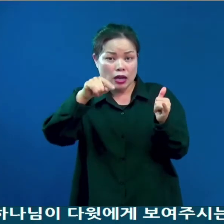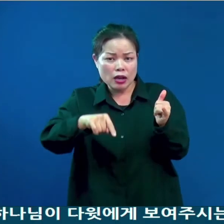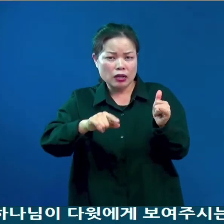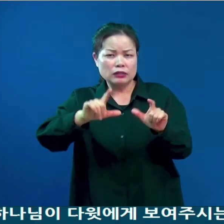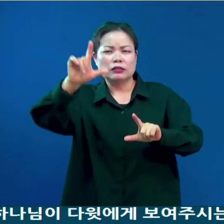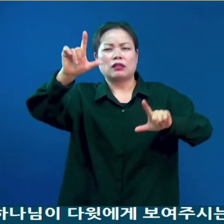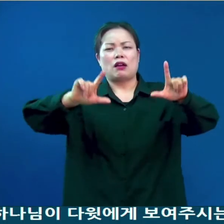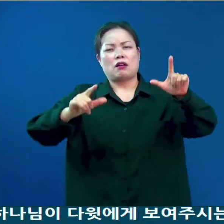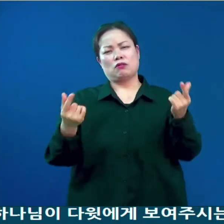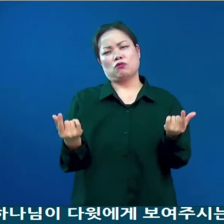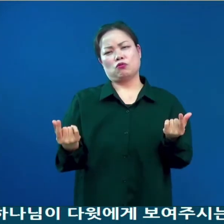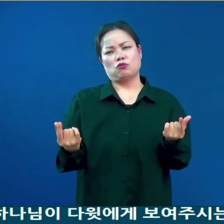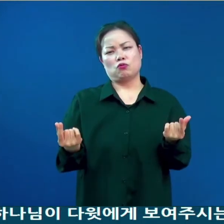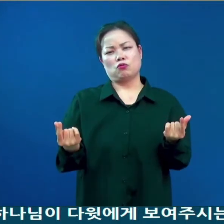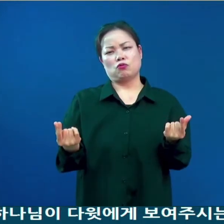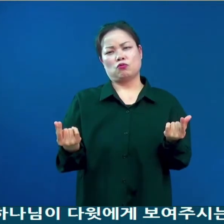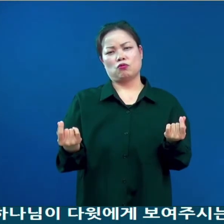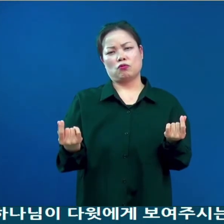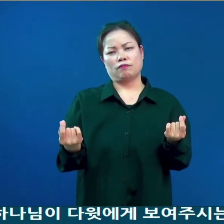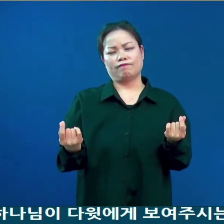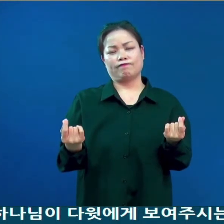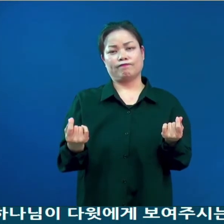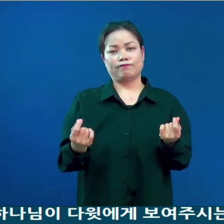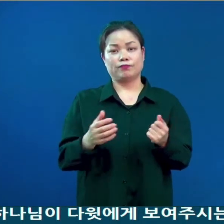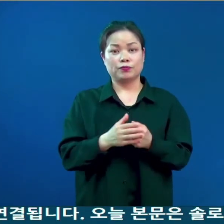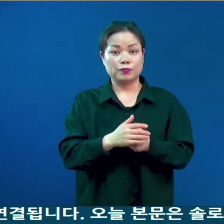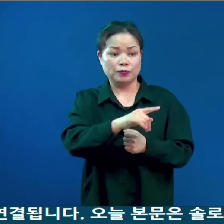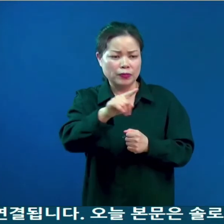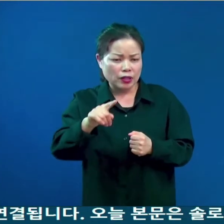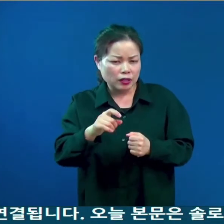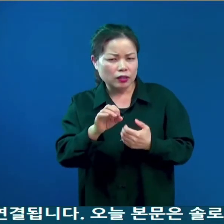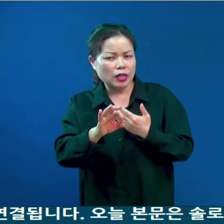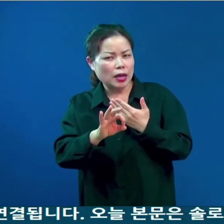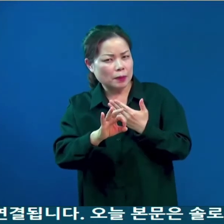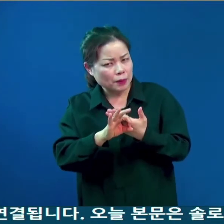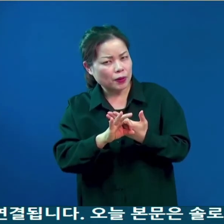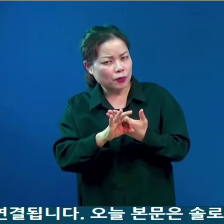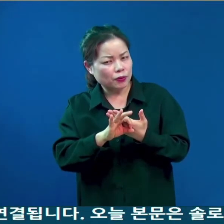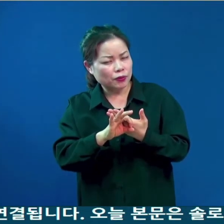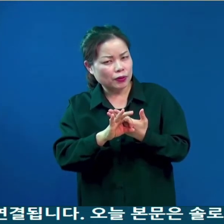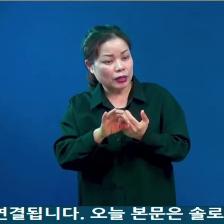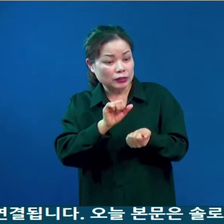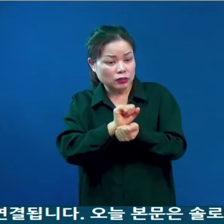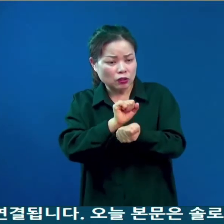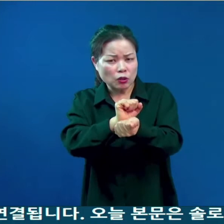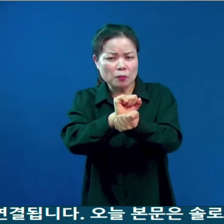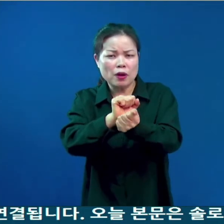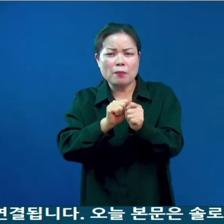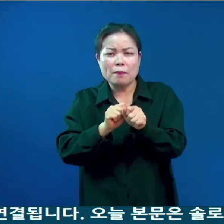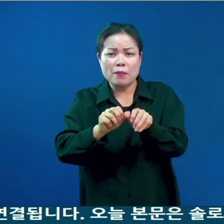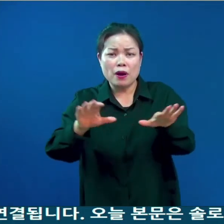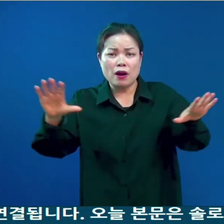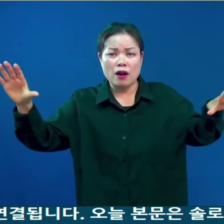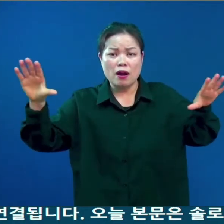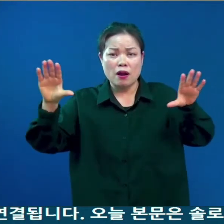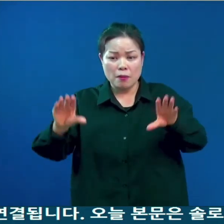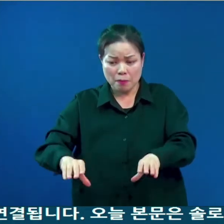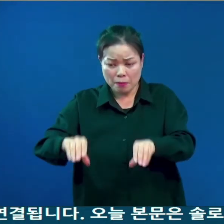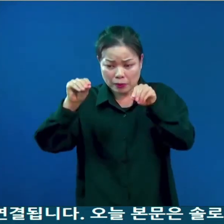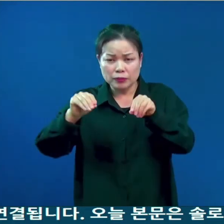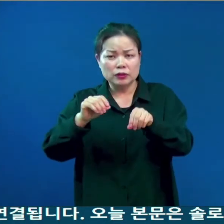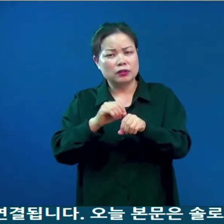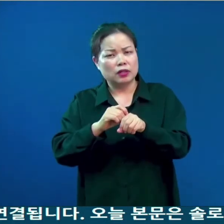상황과 똑같이 맞물려서 이렇게 하면 전염병이 종결된다라고 적용할